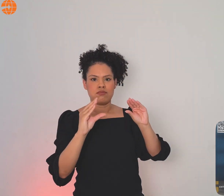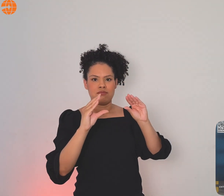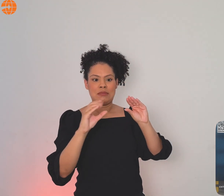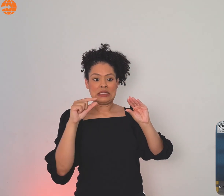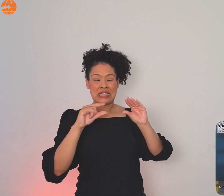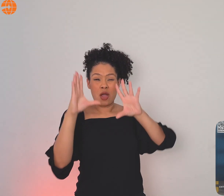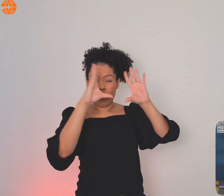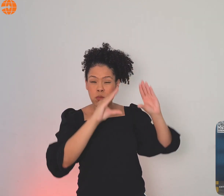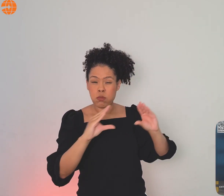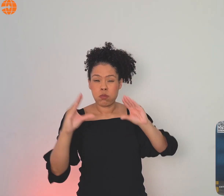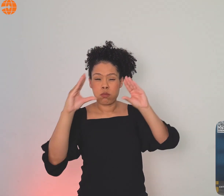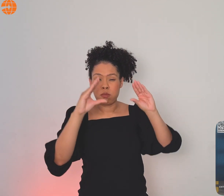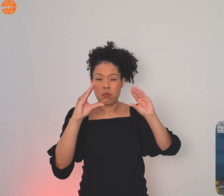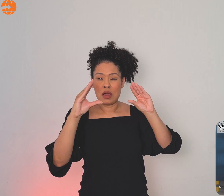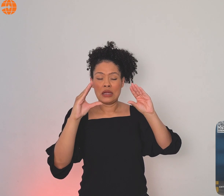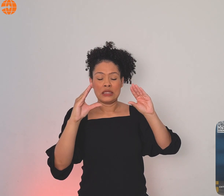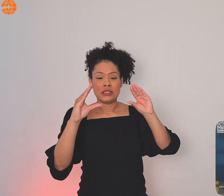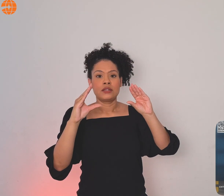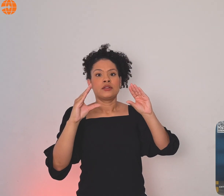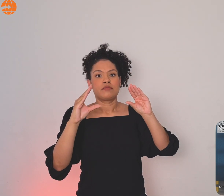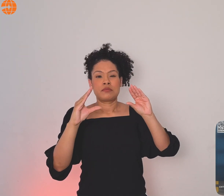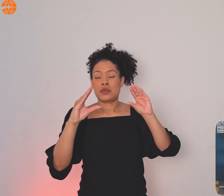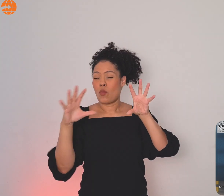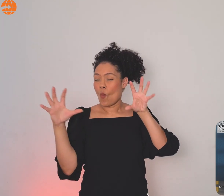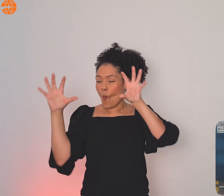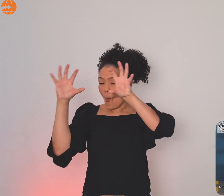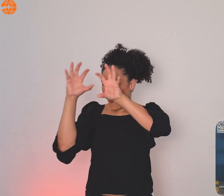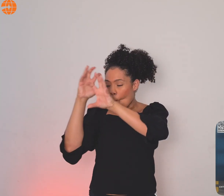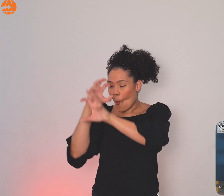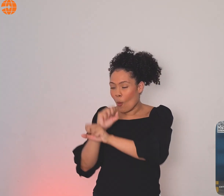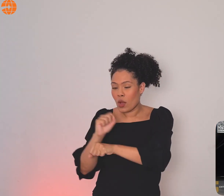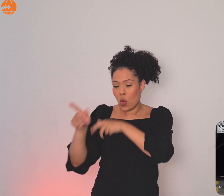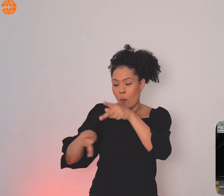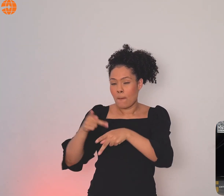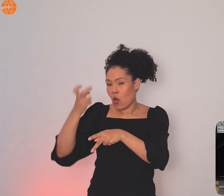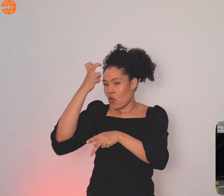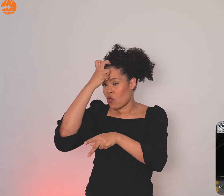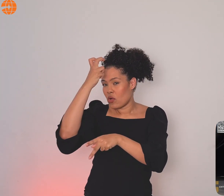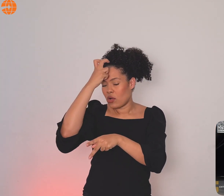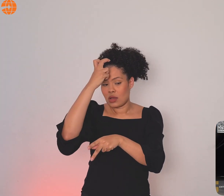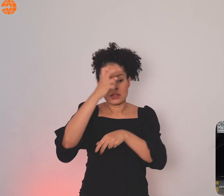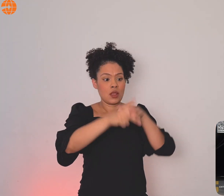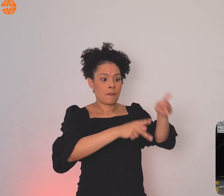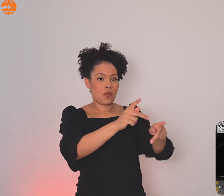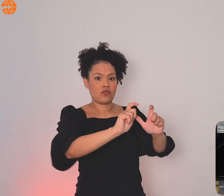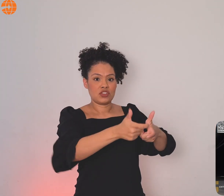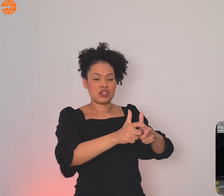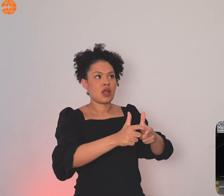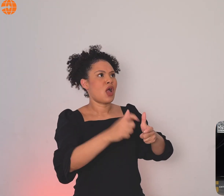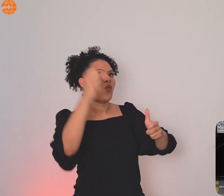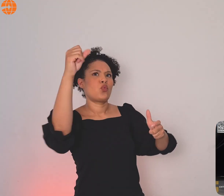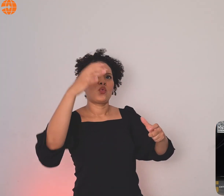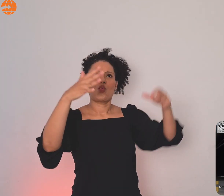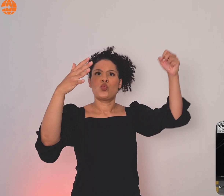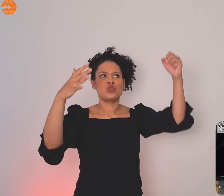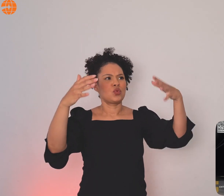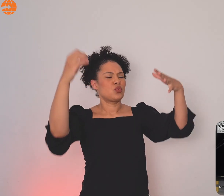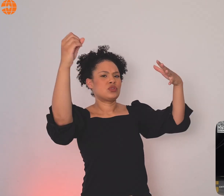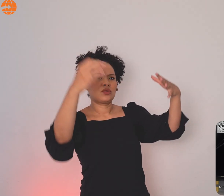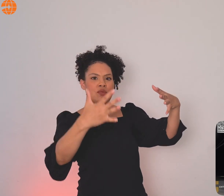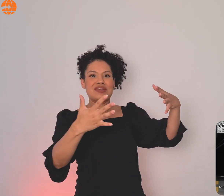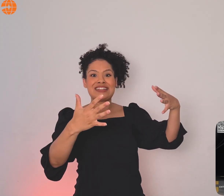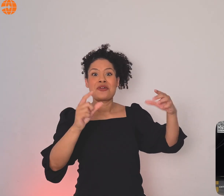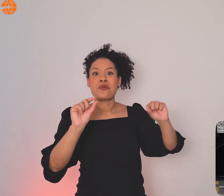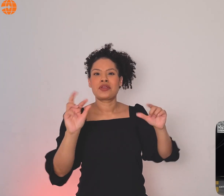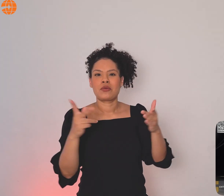trouxe trevas para um e luz para o outro, de modo que os egípcios não puderam aproximar-se dos israelitas